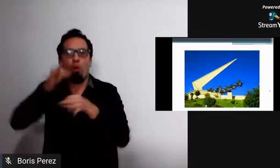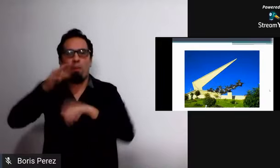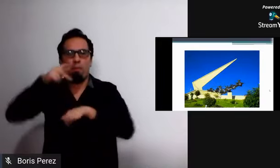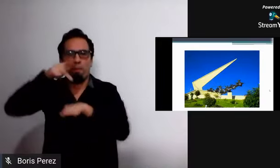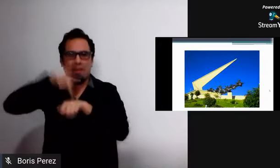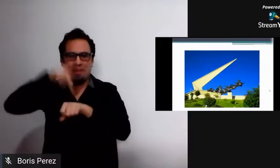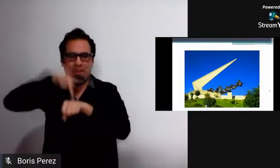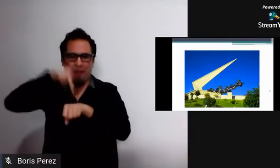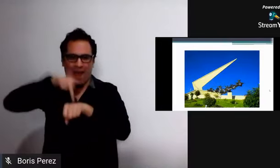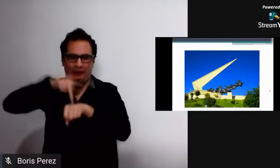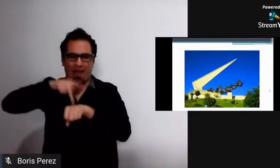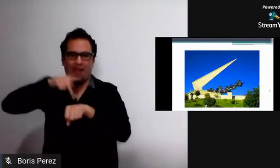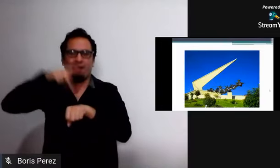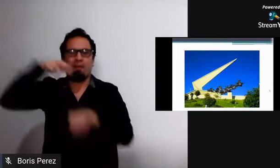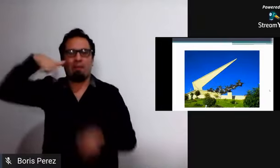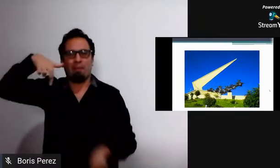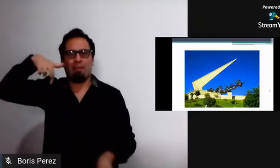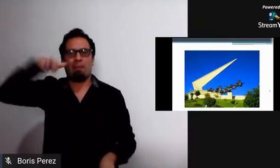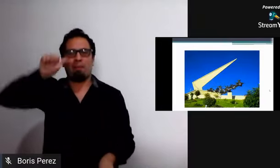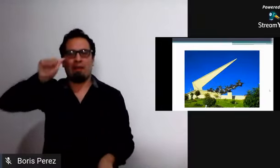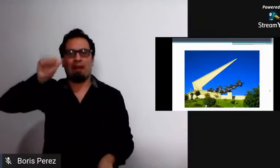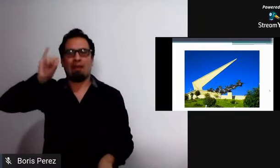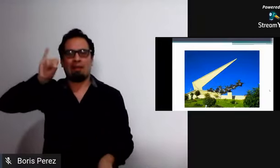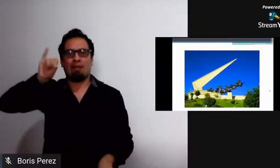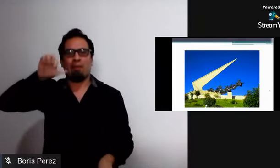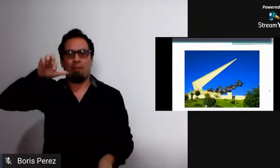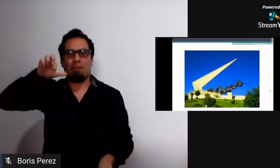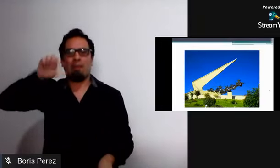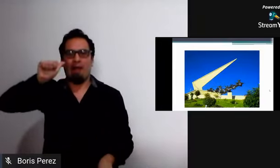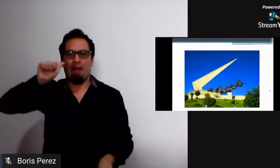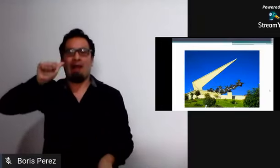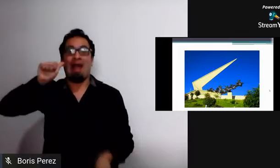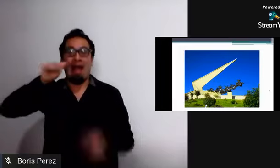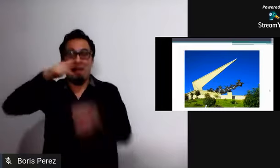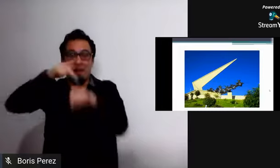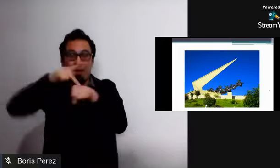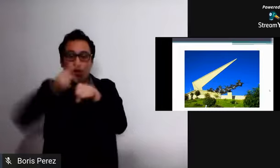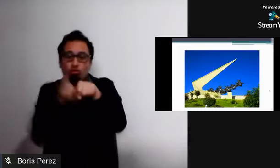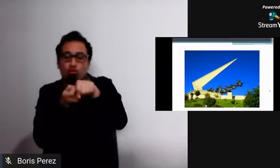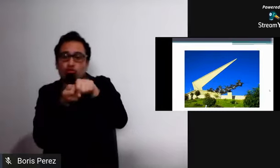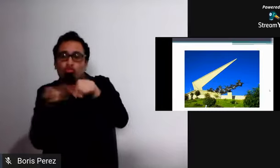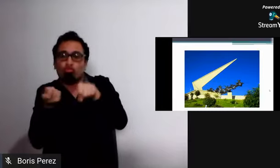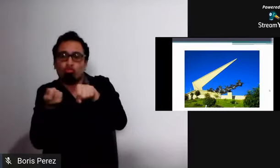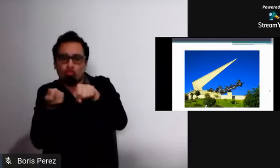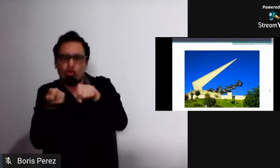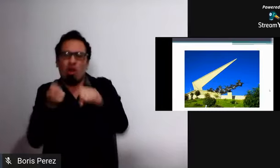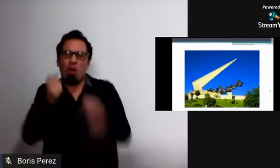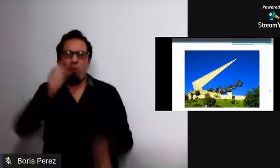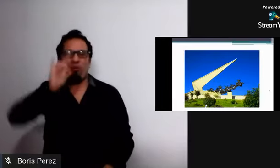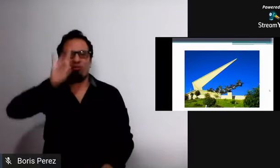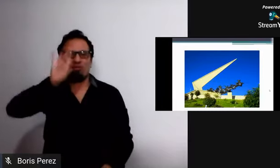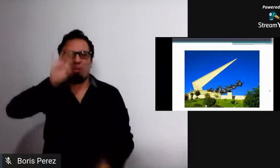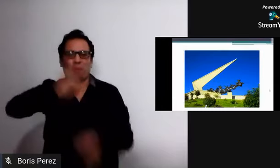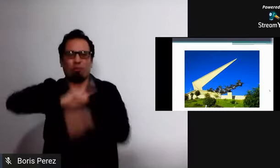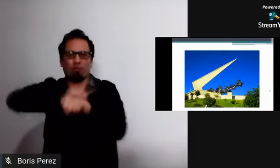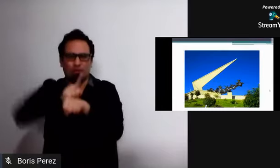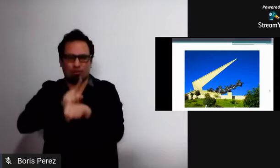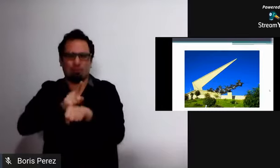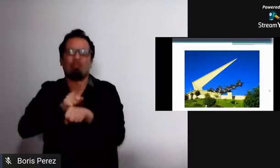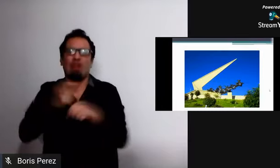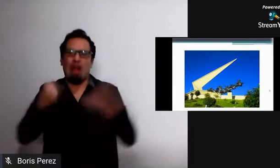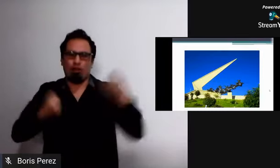en Tunja, está cerca de allí, es decir, en el municipio de Paipa. Allí